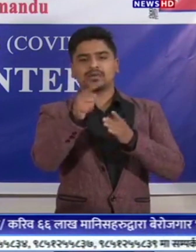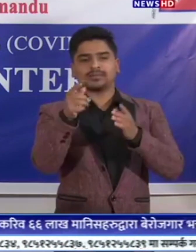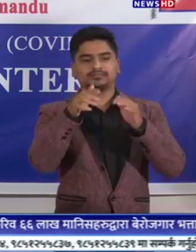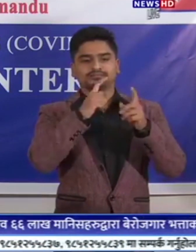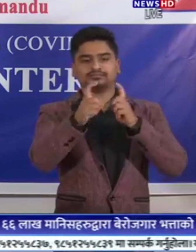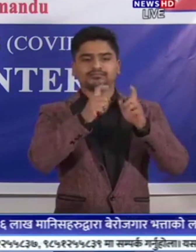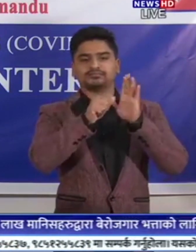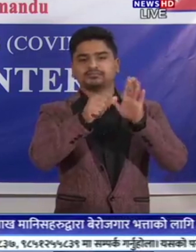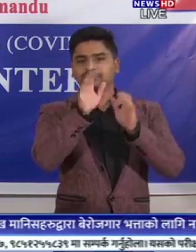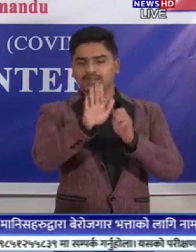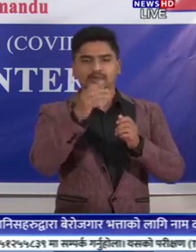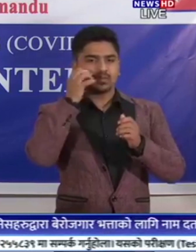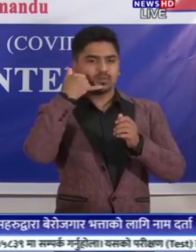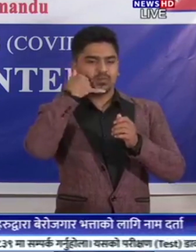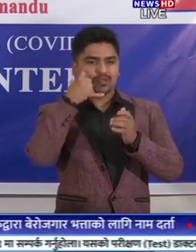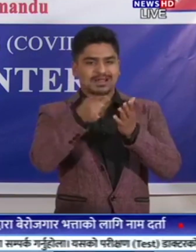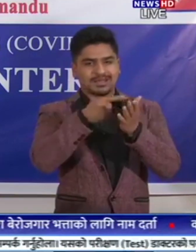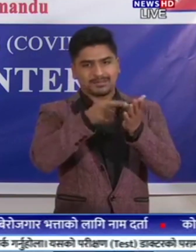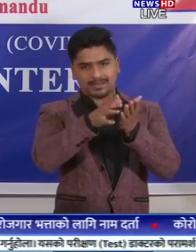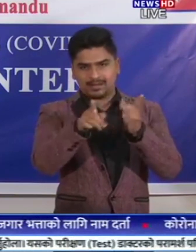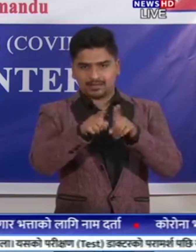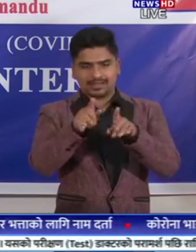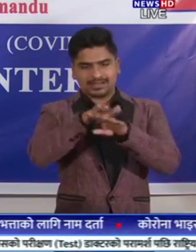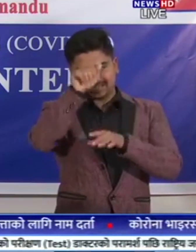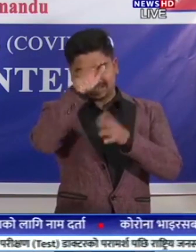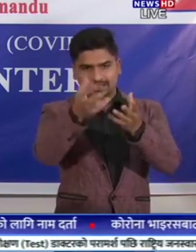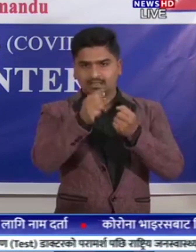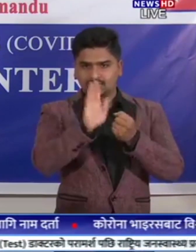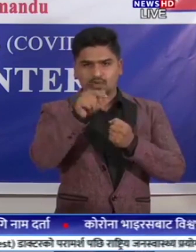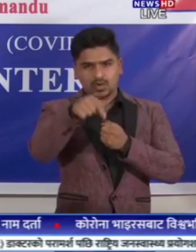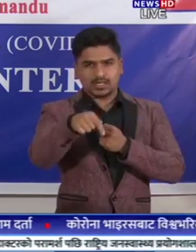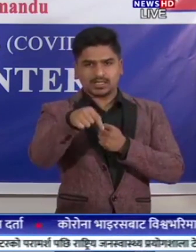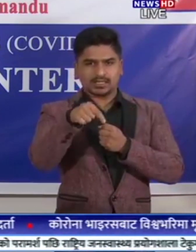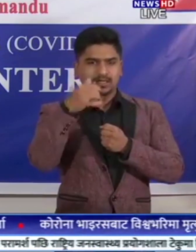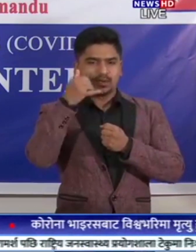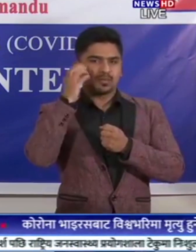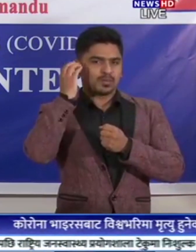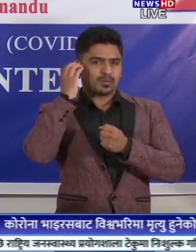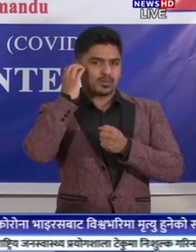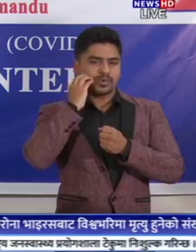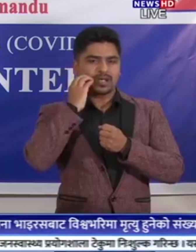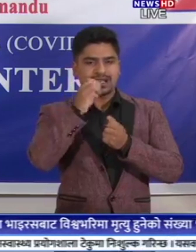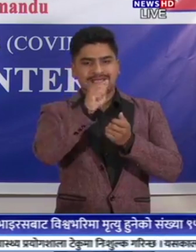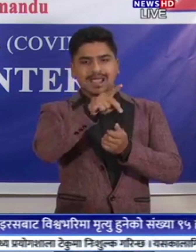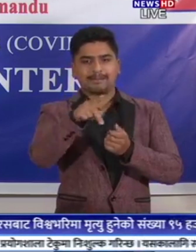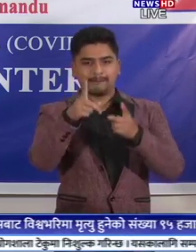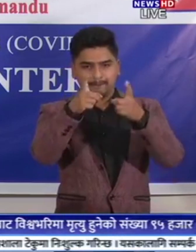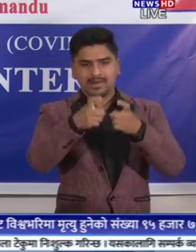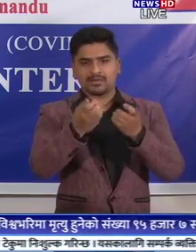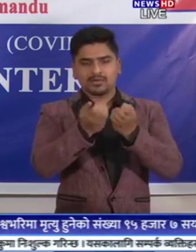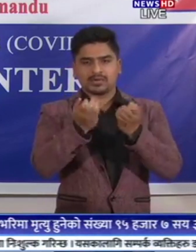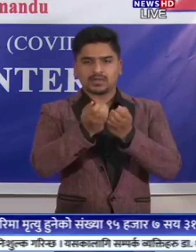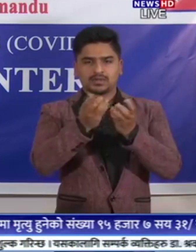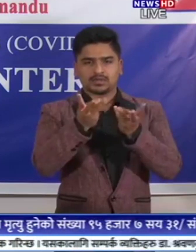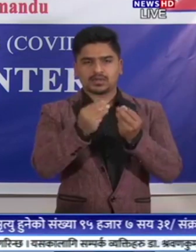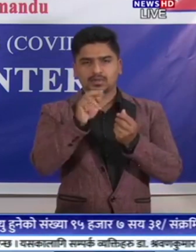रो वेबसाइट मारफत पनी देरही जानकारी अरुली नू बहको छा, अईले चाई, मोबाइल को एप डाउनलोड गरेको